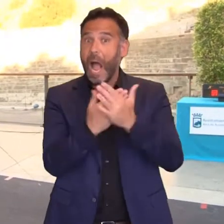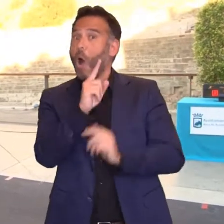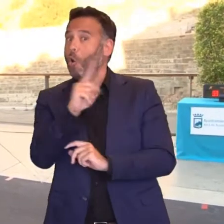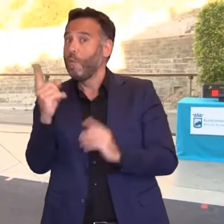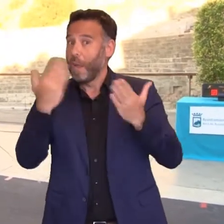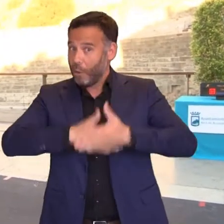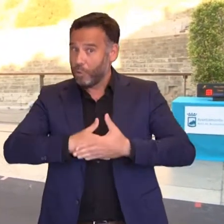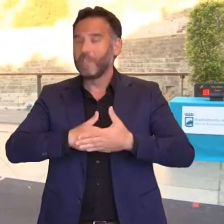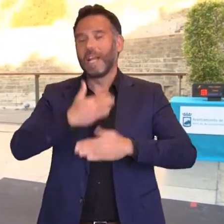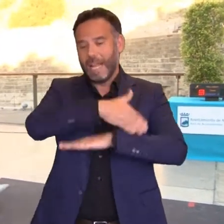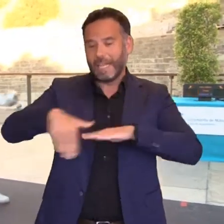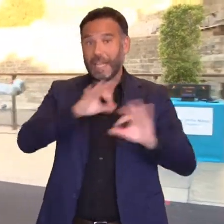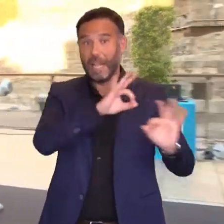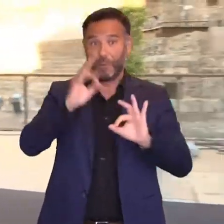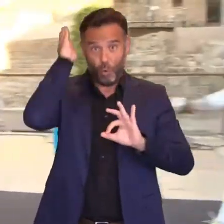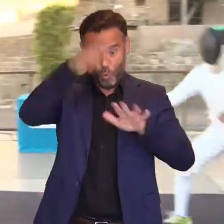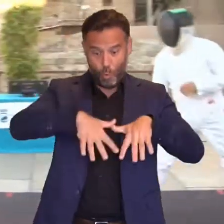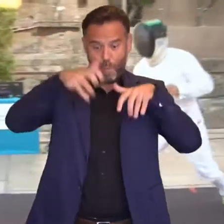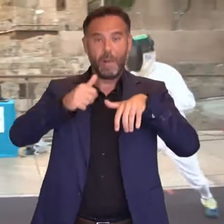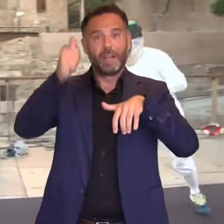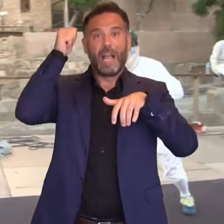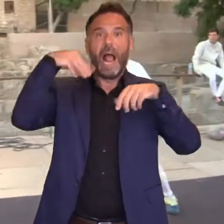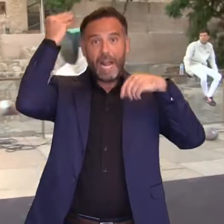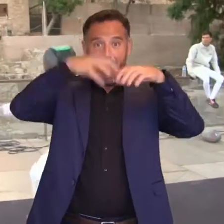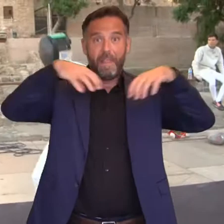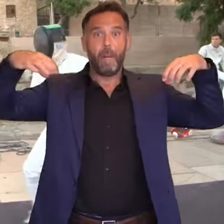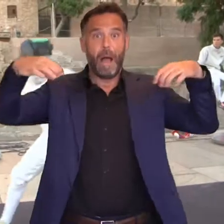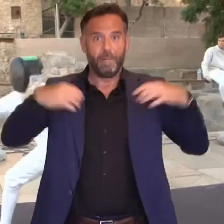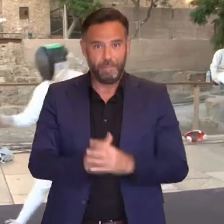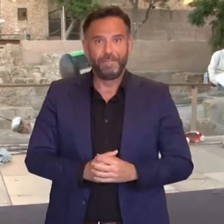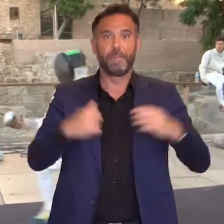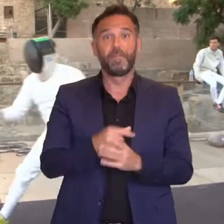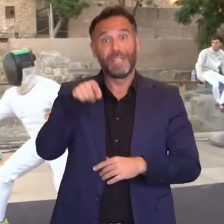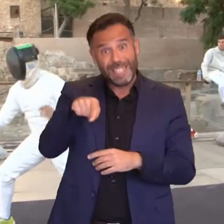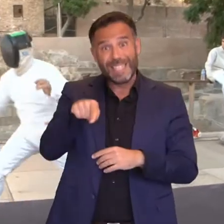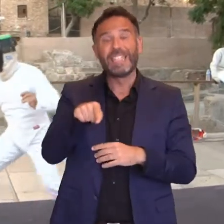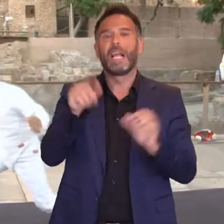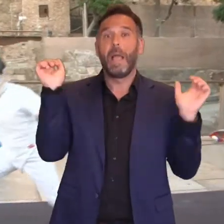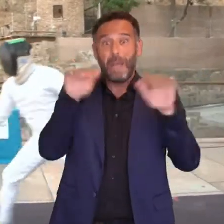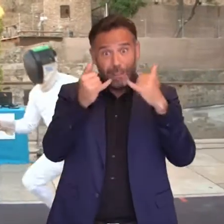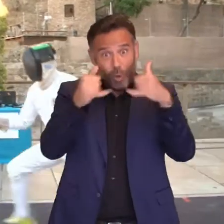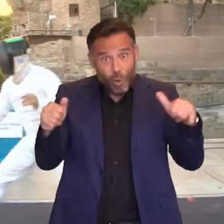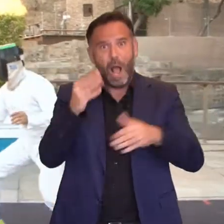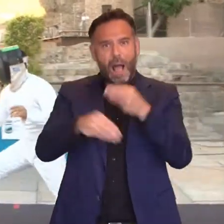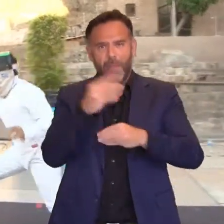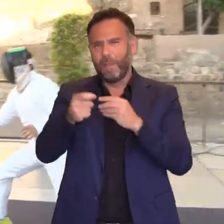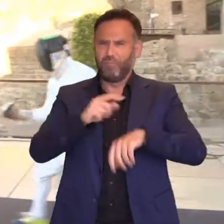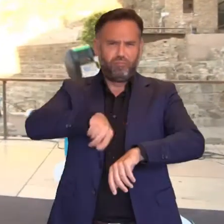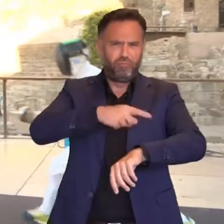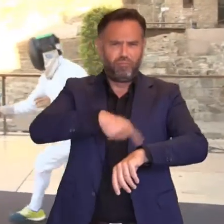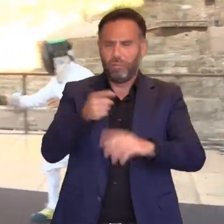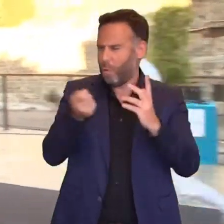horas en calle Alcazabilla con el marco histórico y monumental del Teatro Romano y Alcazaba. Durante este evento se realizará una